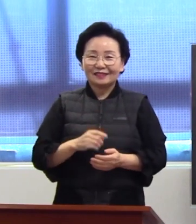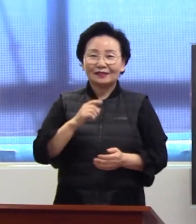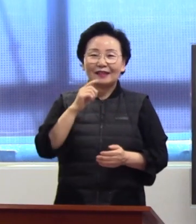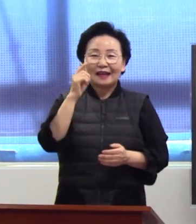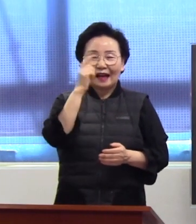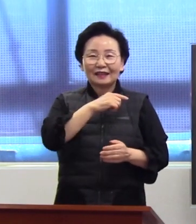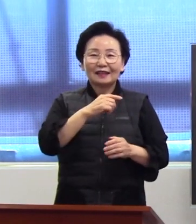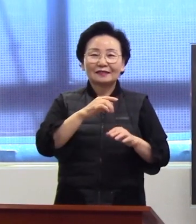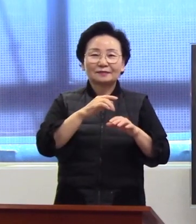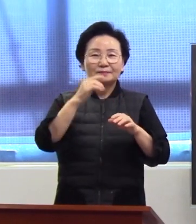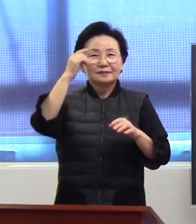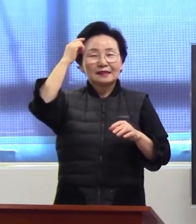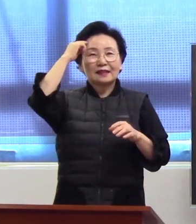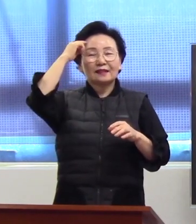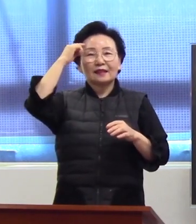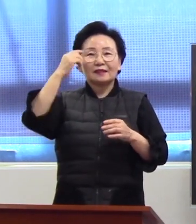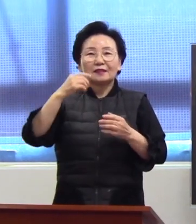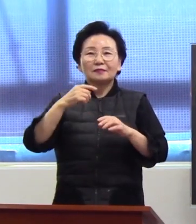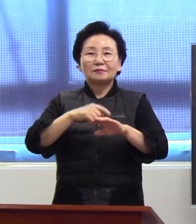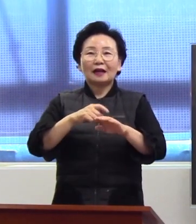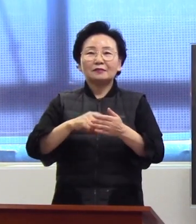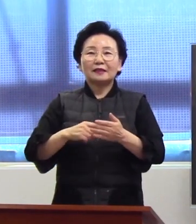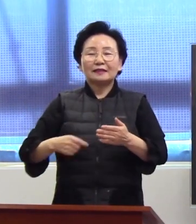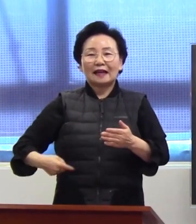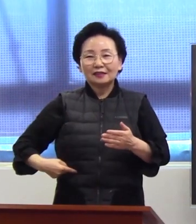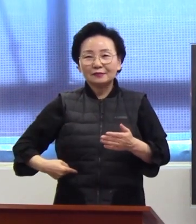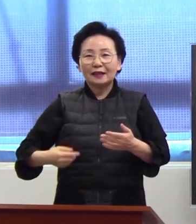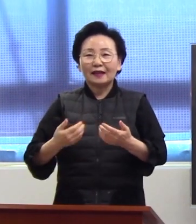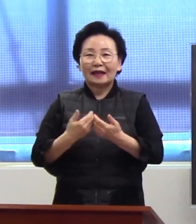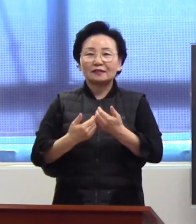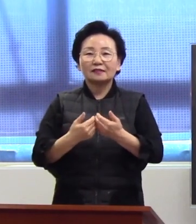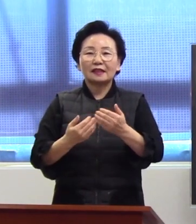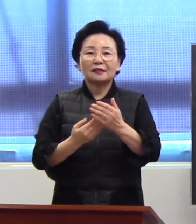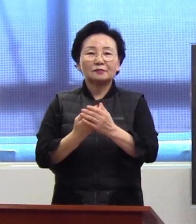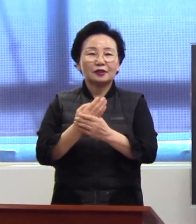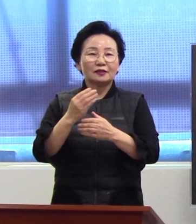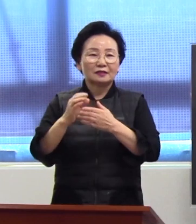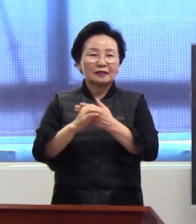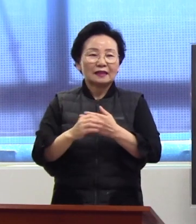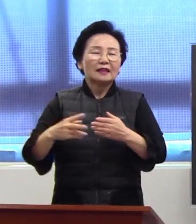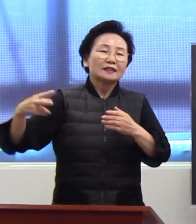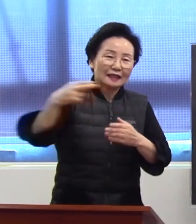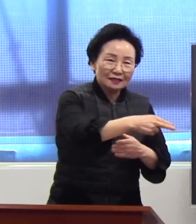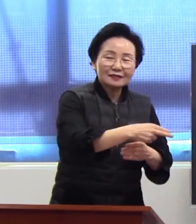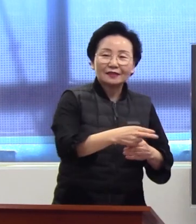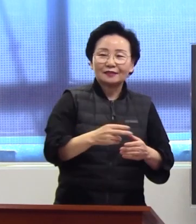그래서 악한 생각, 마음에 양심에 갈등 생기면 자르세요.